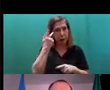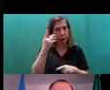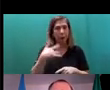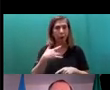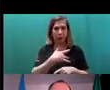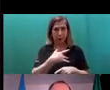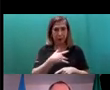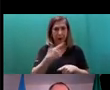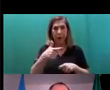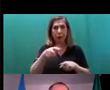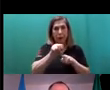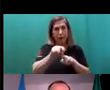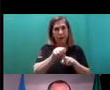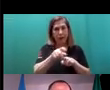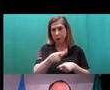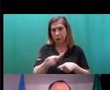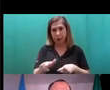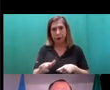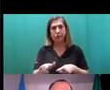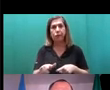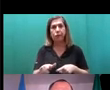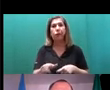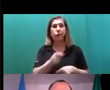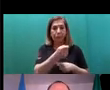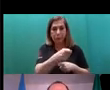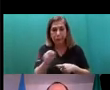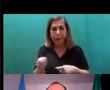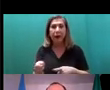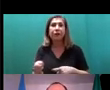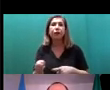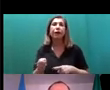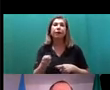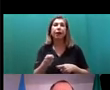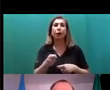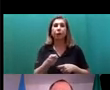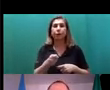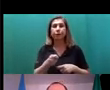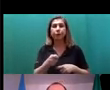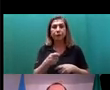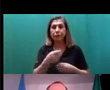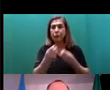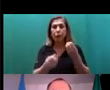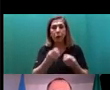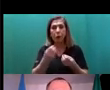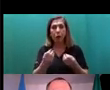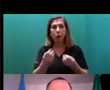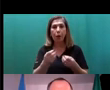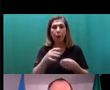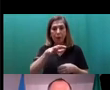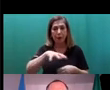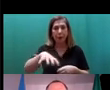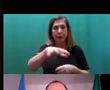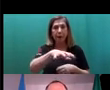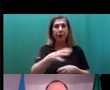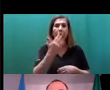fortalecendo as associações, as cooperativas e procurando o comércio justo a nível local e regional, sim?